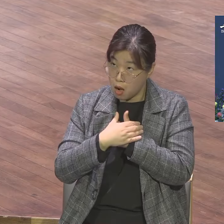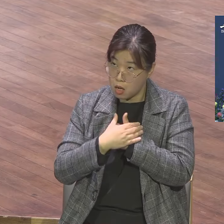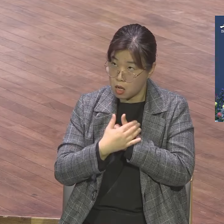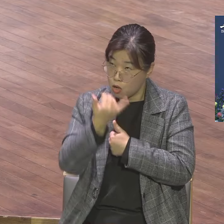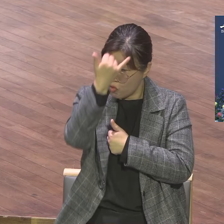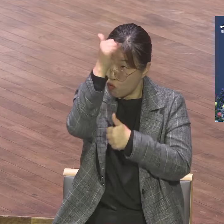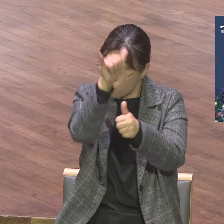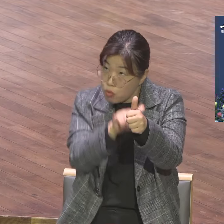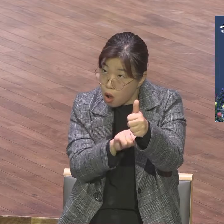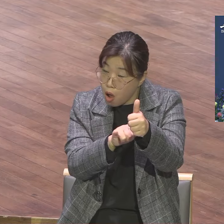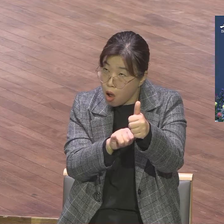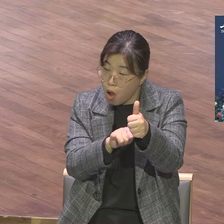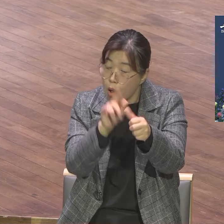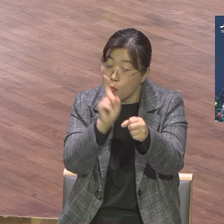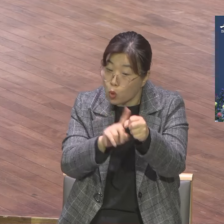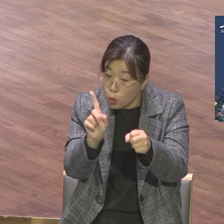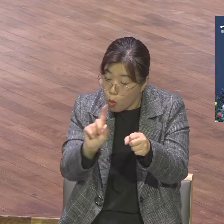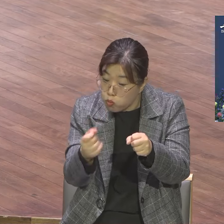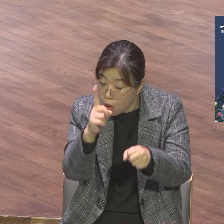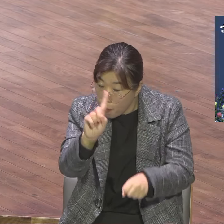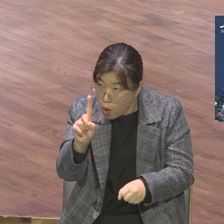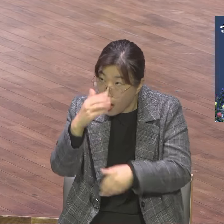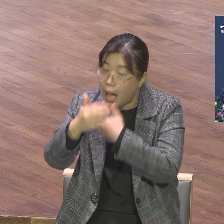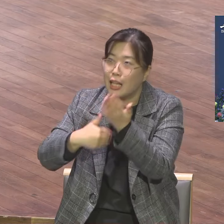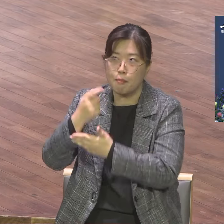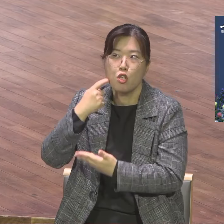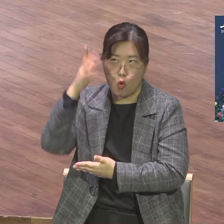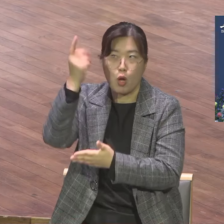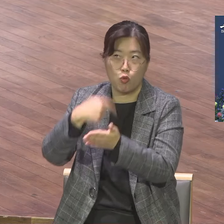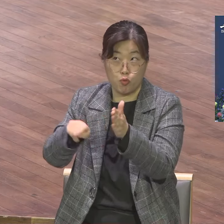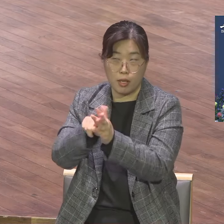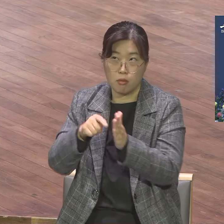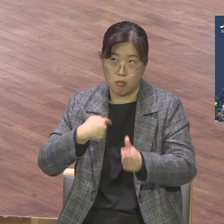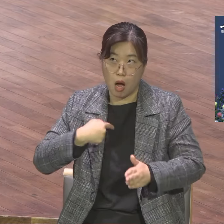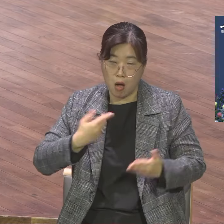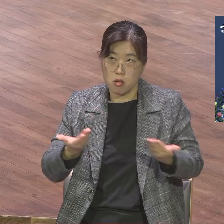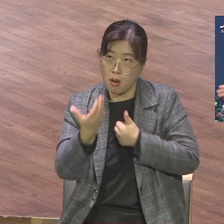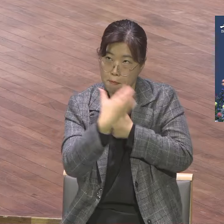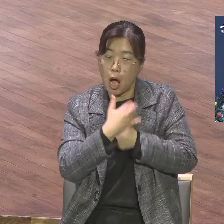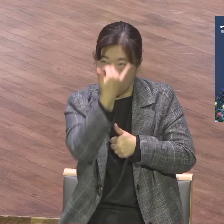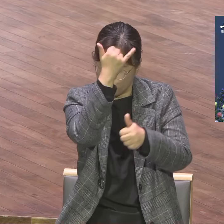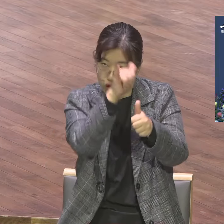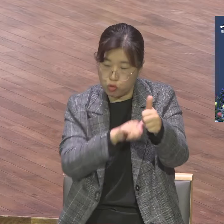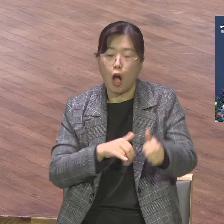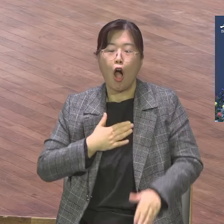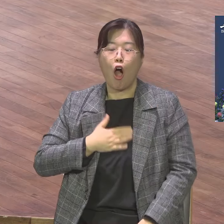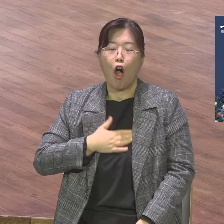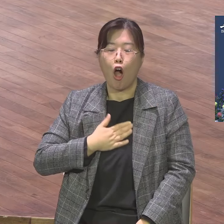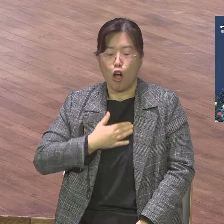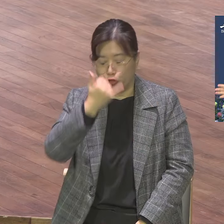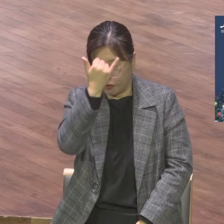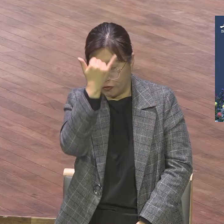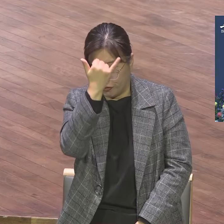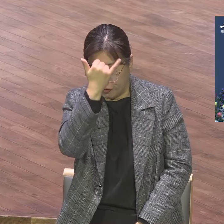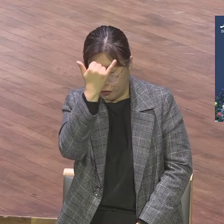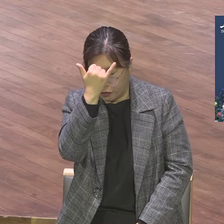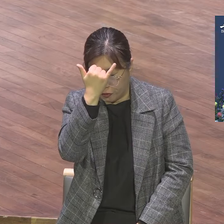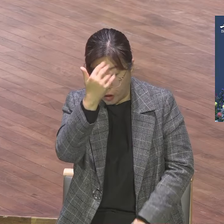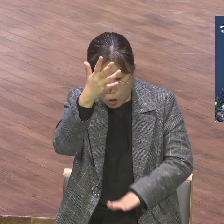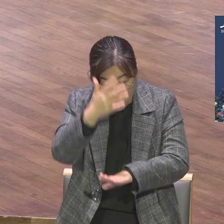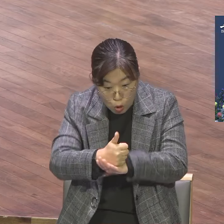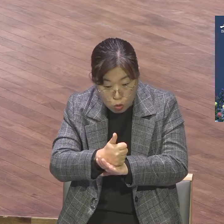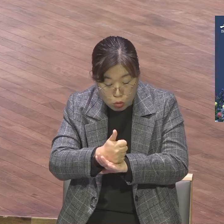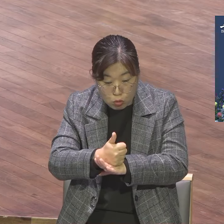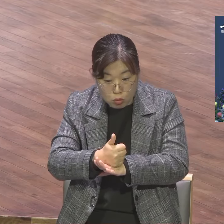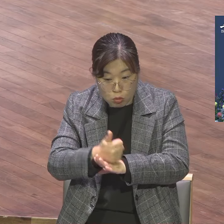위한 건데 나라는 존재는 있을 이유도 없어요. 그냥 뭐냐 한번 쓰임 받고 하나님께 쓰임 받는 일회용 용품밖에 안